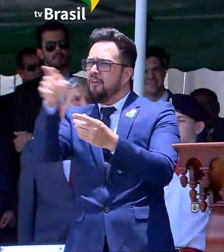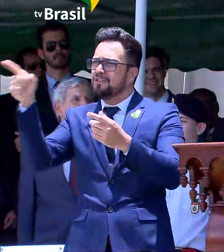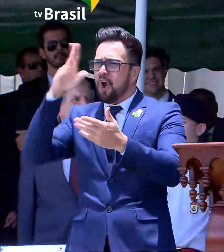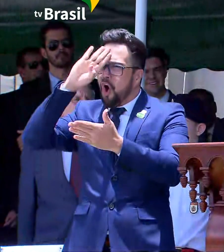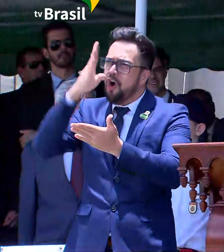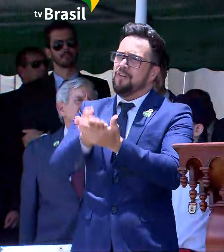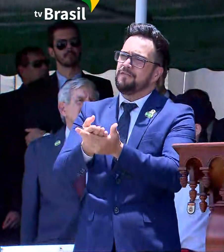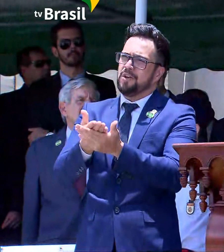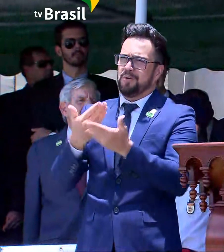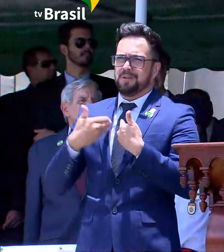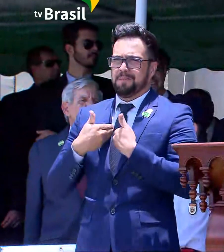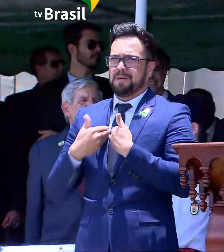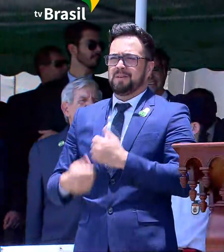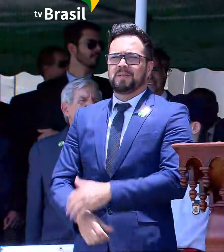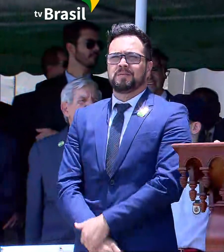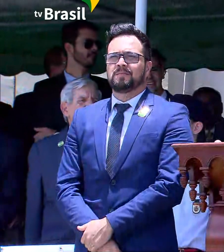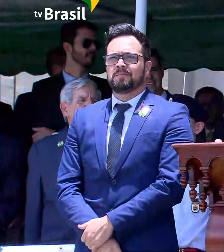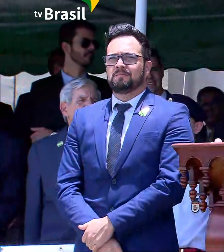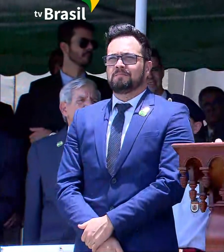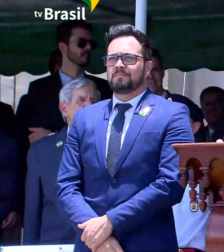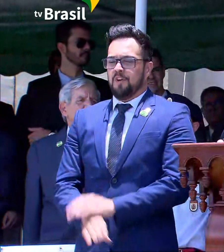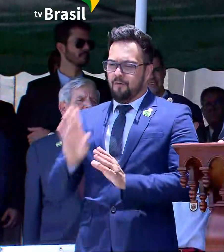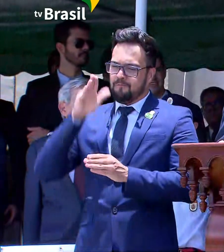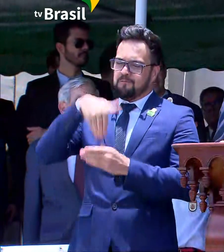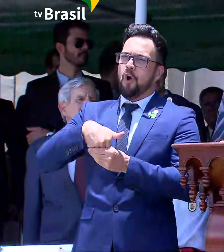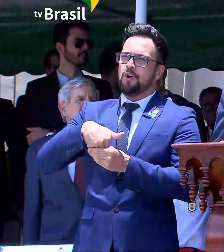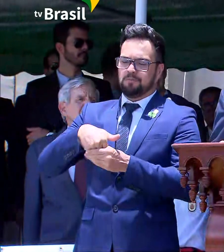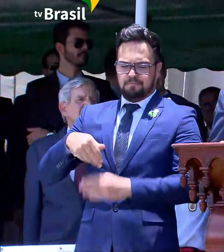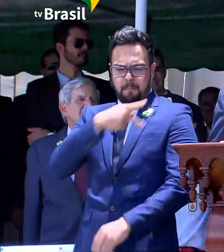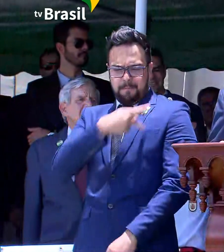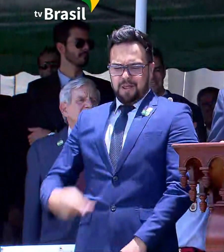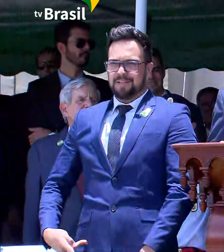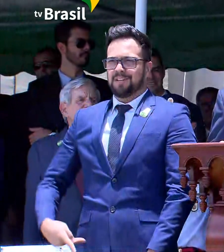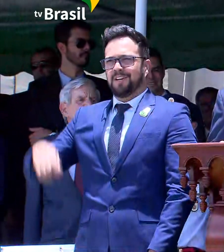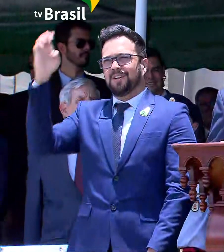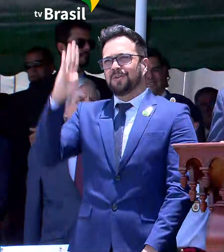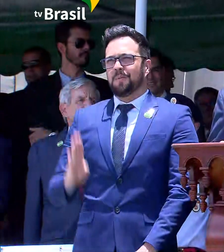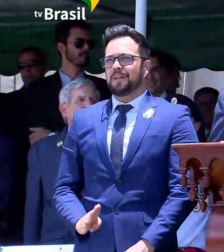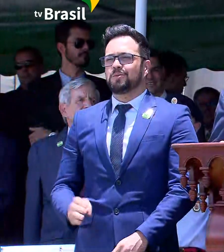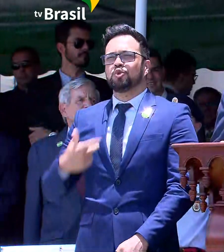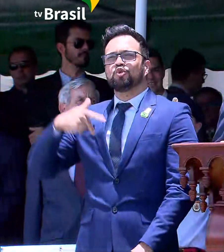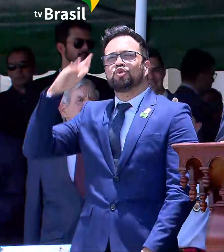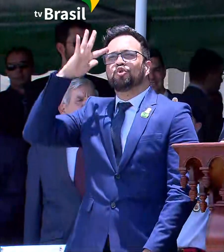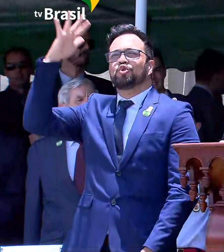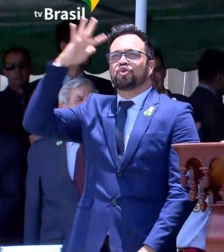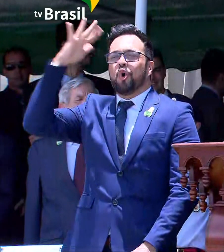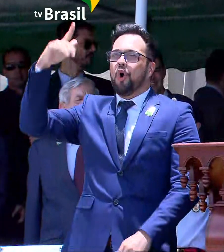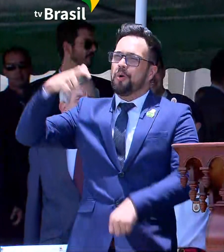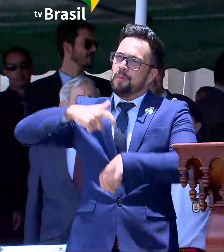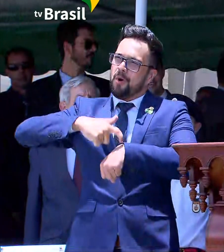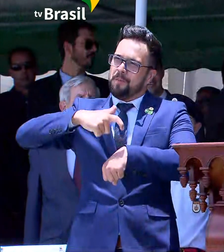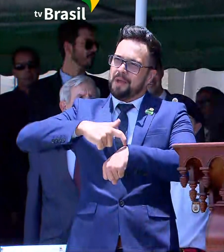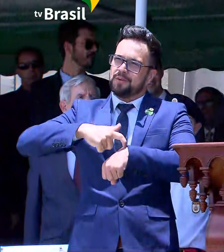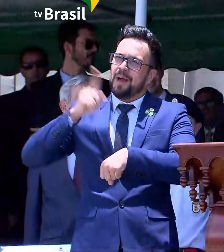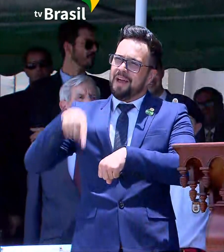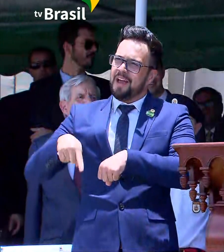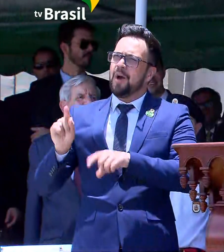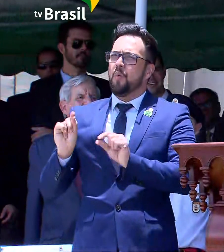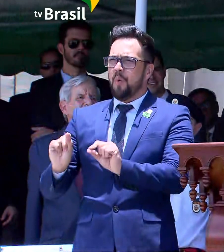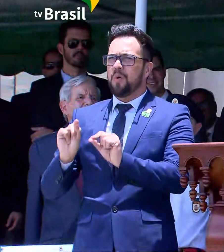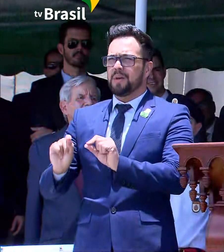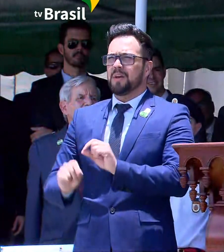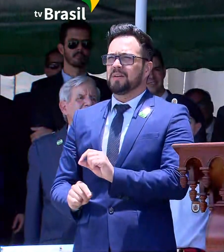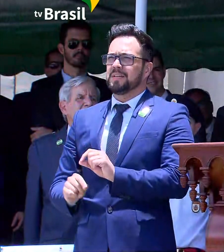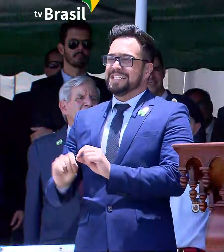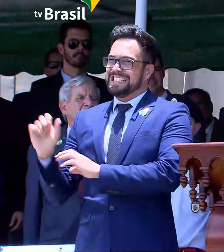confiaram-me a presidência da República. O meu sonho do momento é entregar para quem me